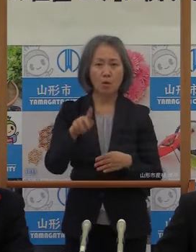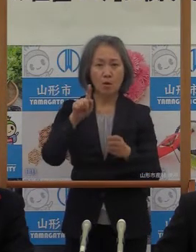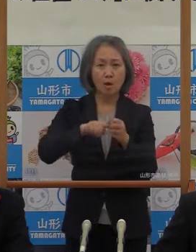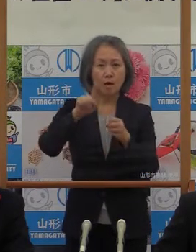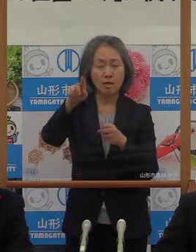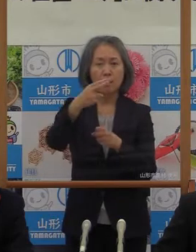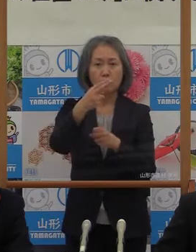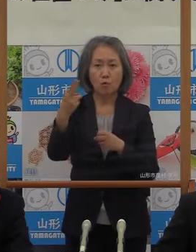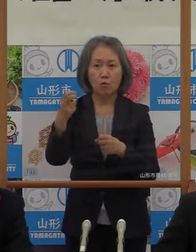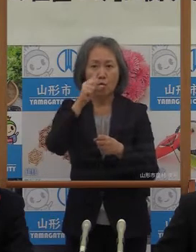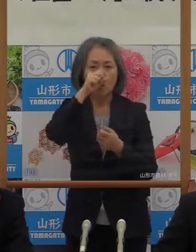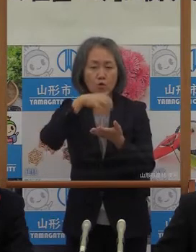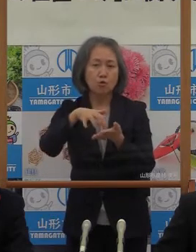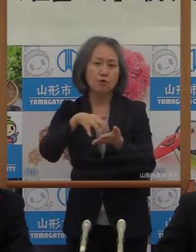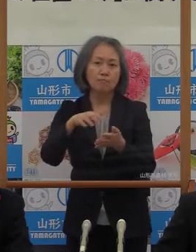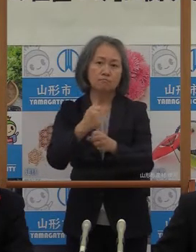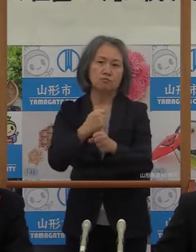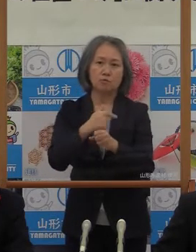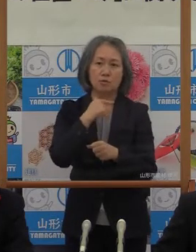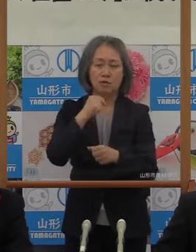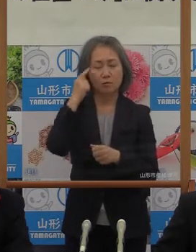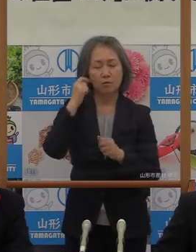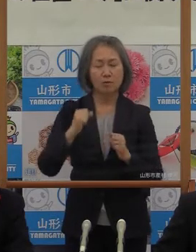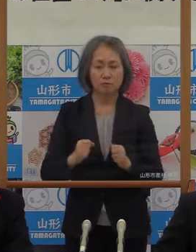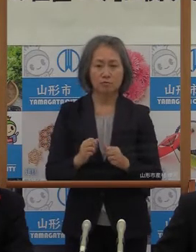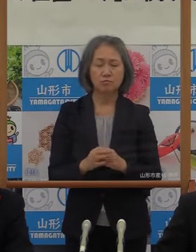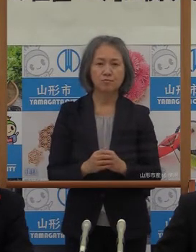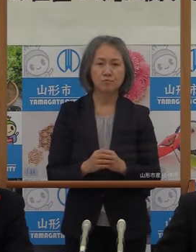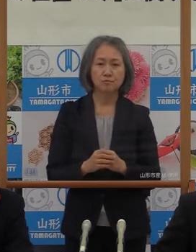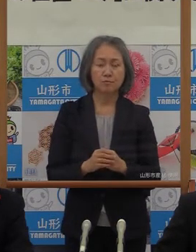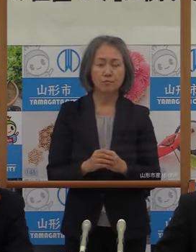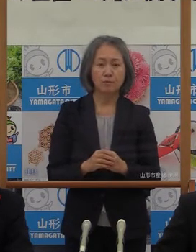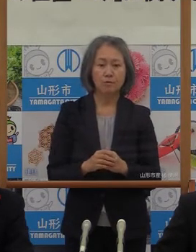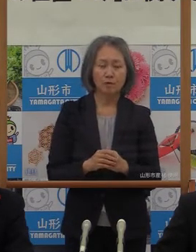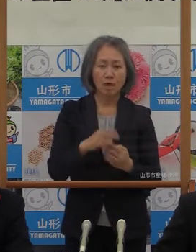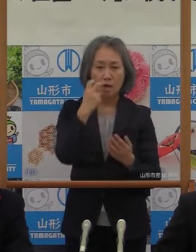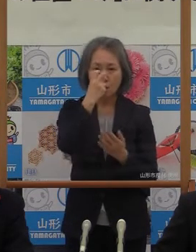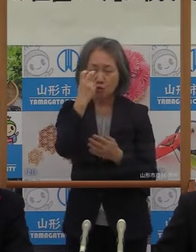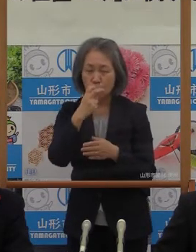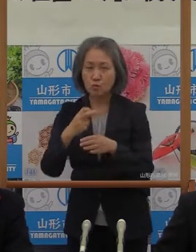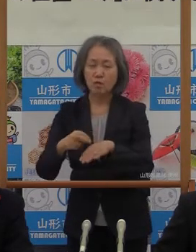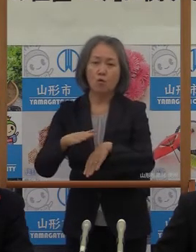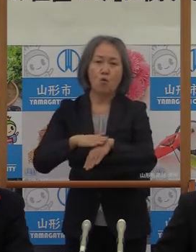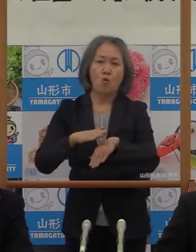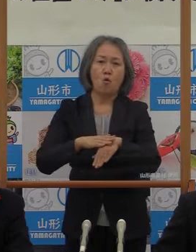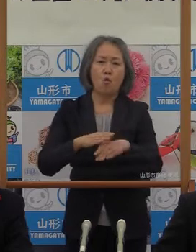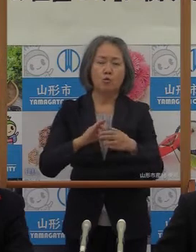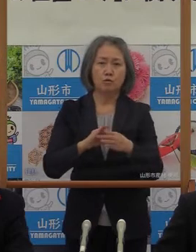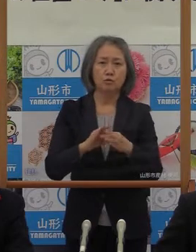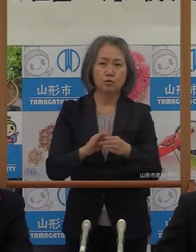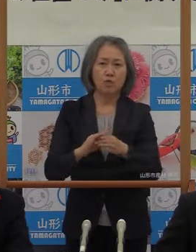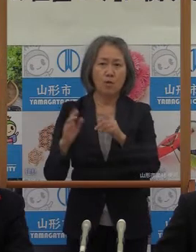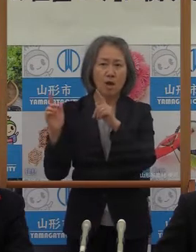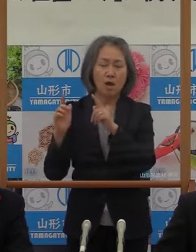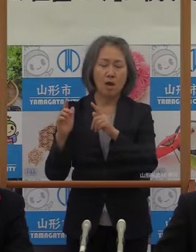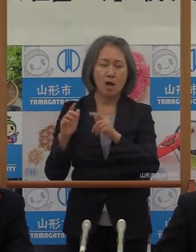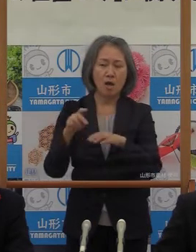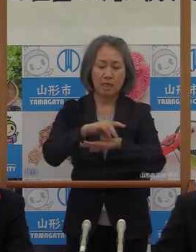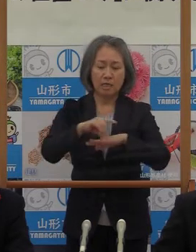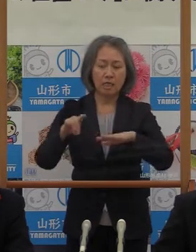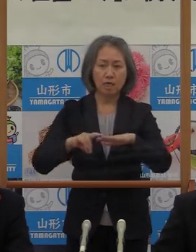たいというふうに思っております。でサウンディング調査については企画調整部長が回答いたします。